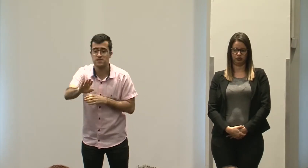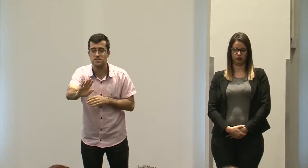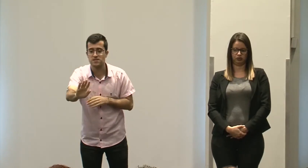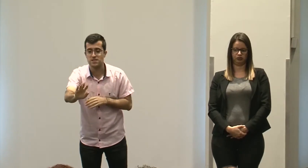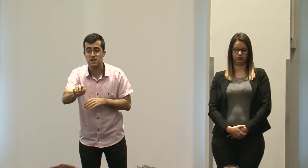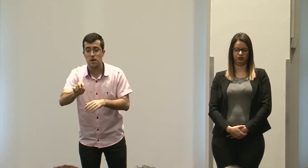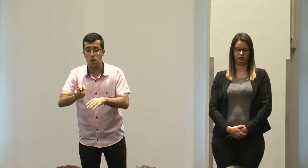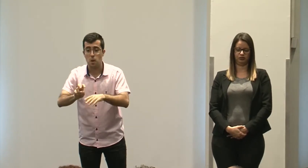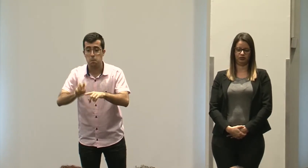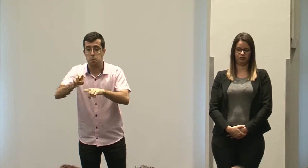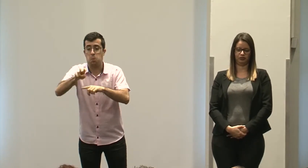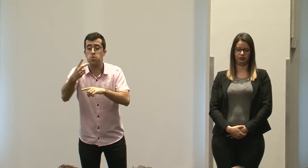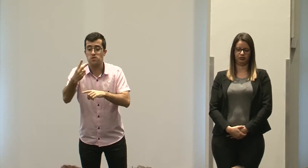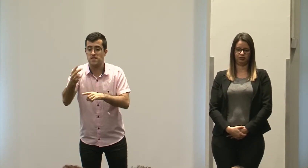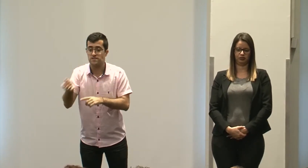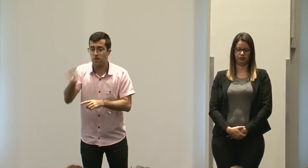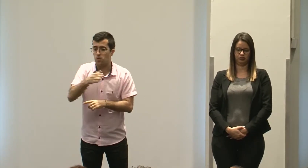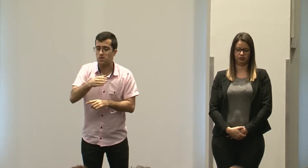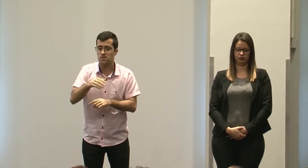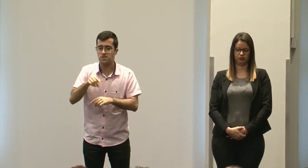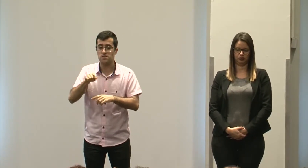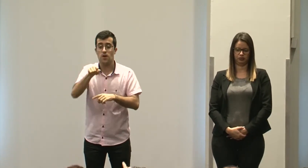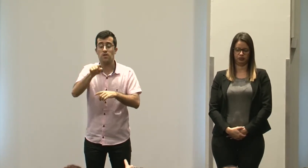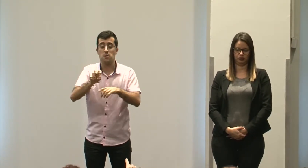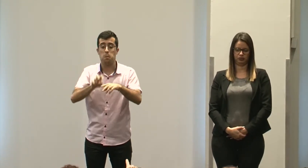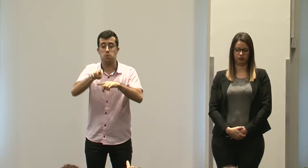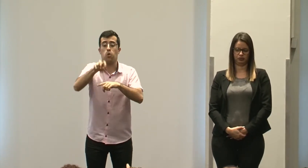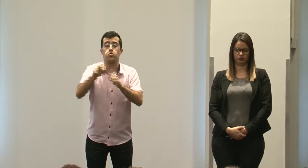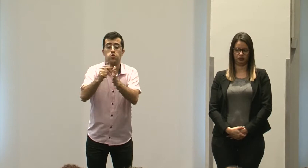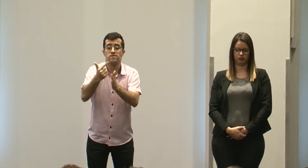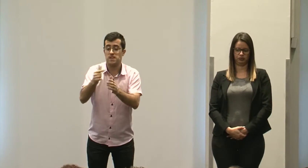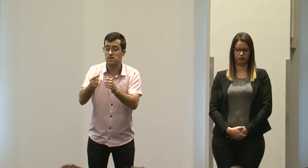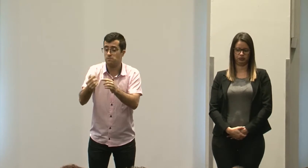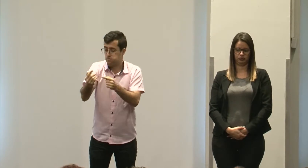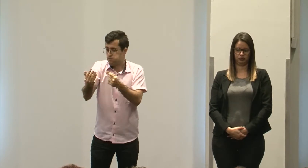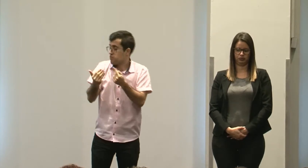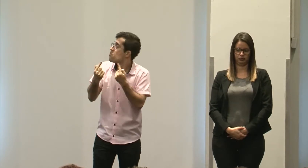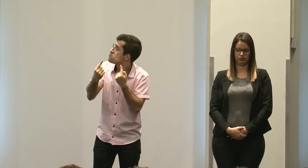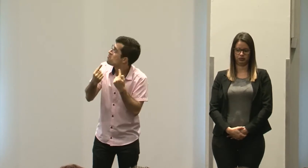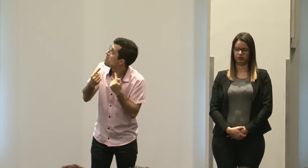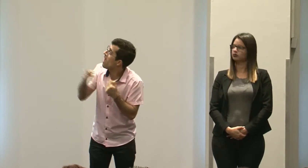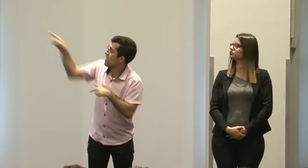Acho que pulou um slide. Volta um pouquinho, por favor.